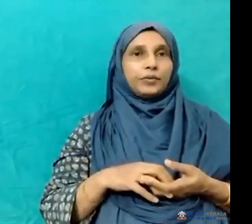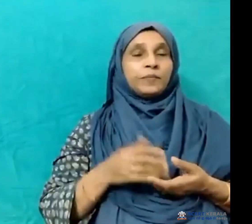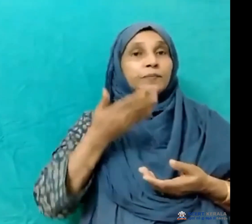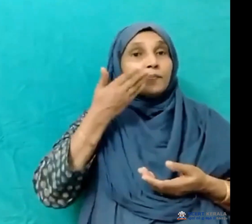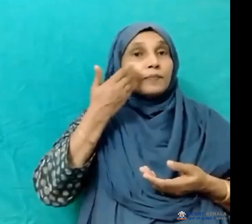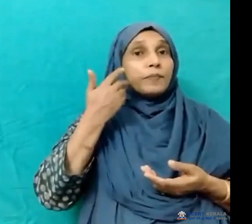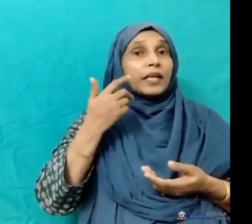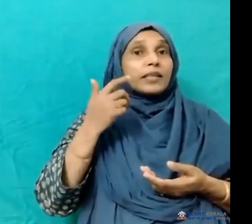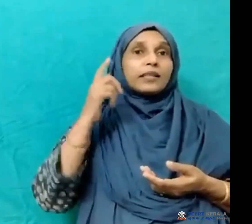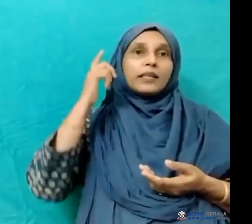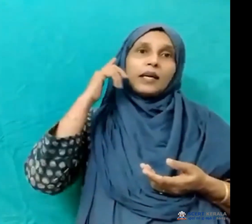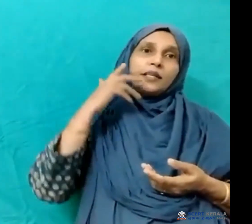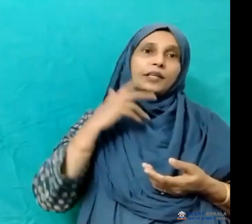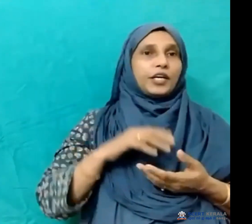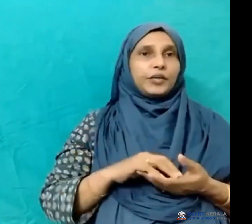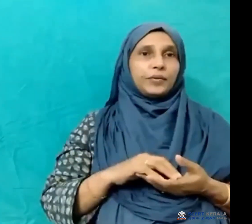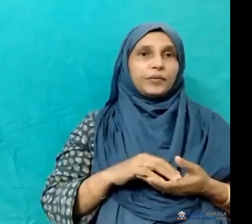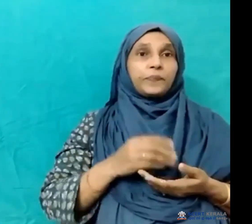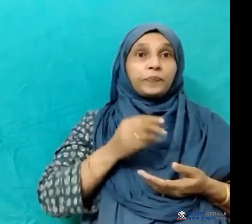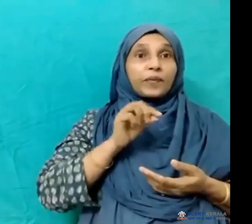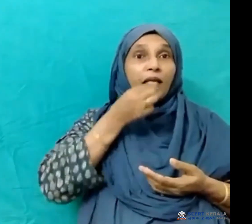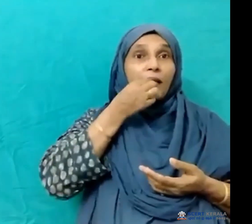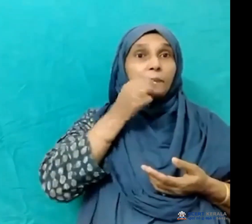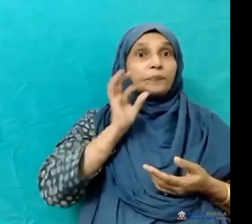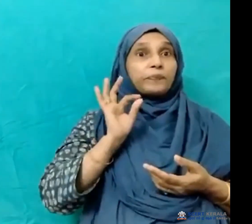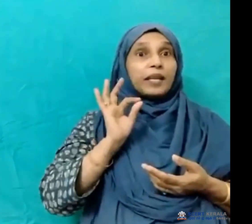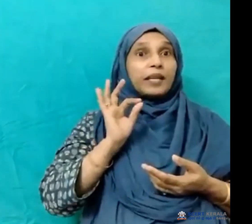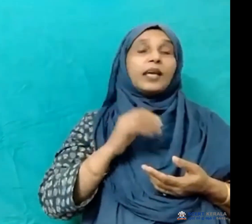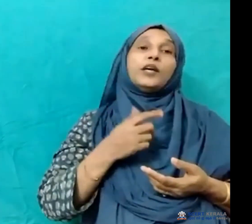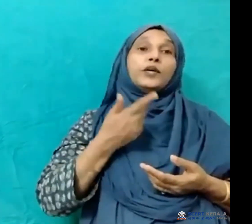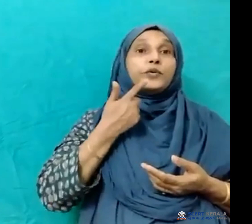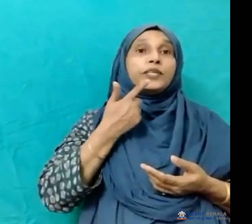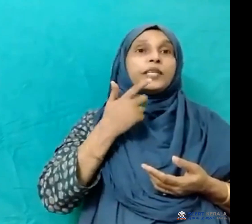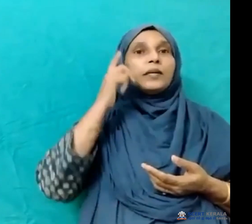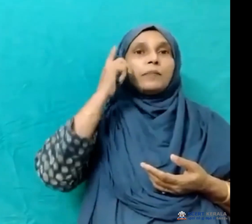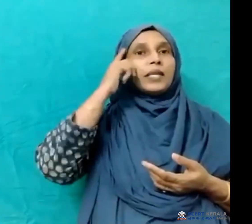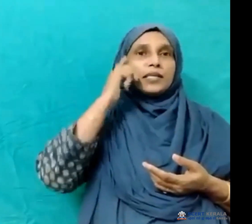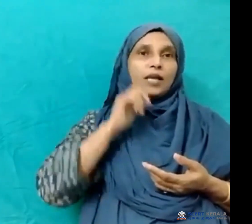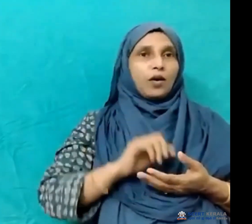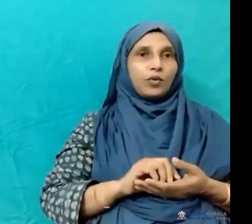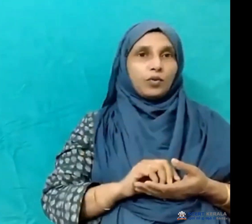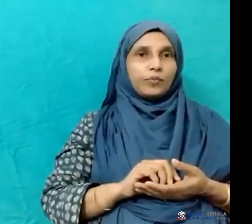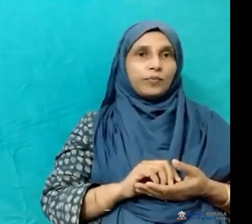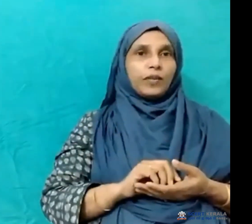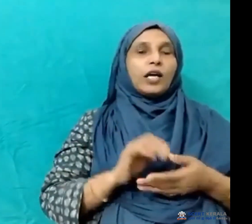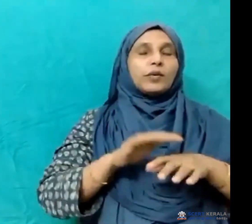കഴിയുന്നു, മണക്കാൻ കഴിയുന്നു, നല്ല രുചി മനസ്സിലാവുന്നു, അതുപോലെ